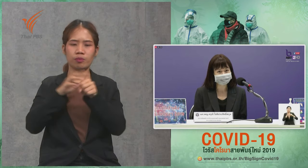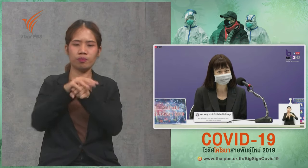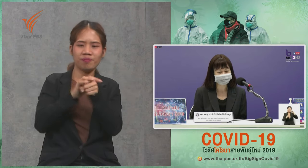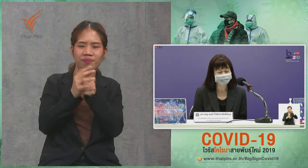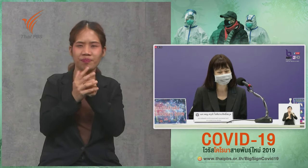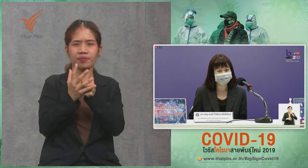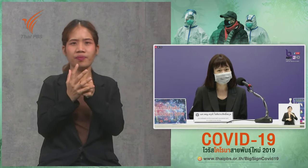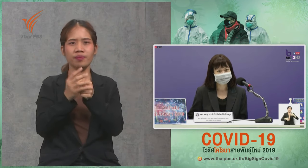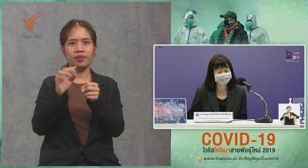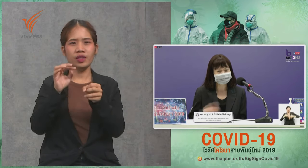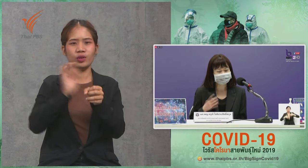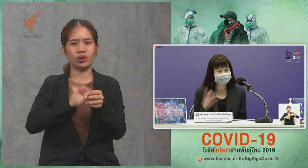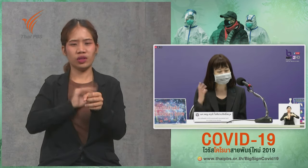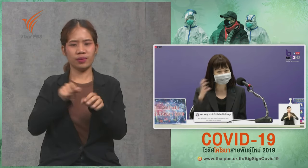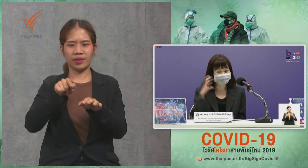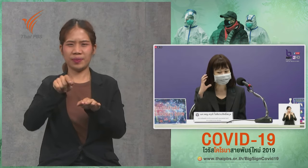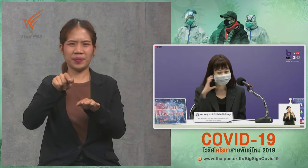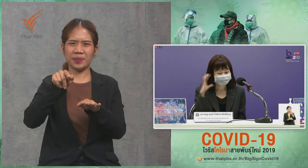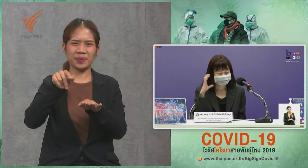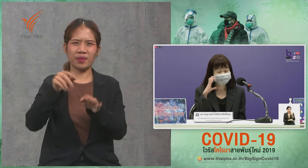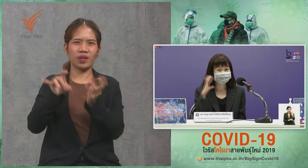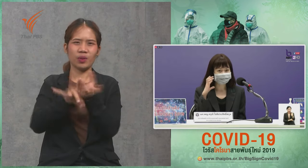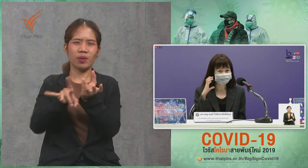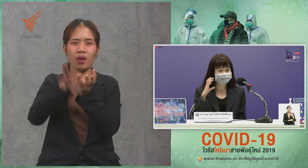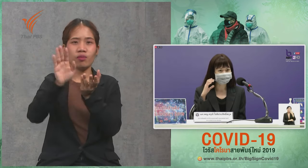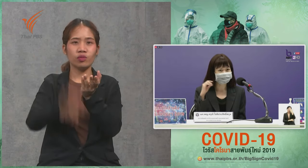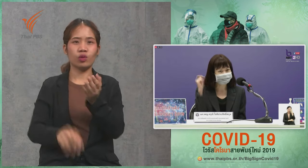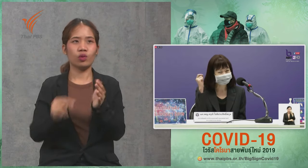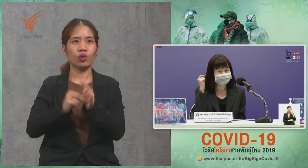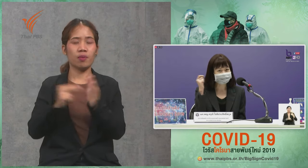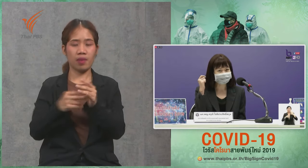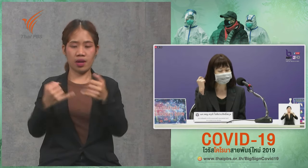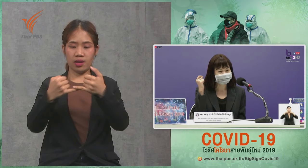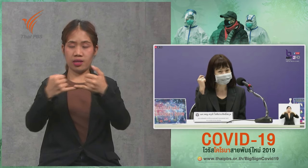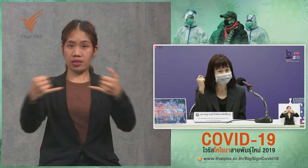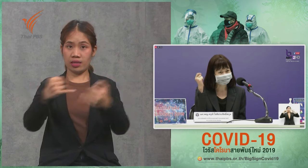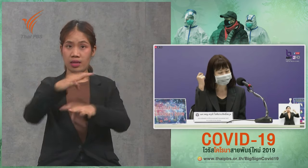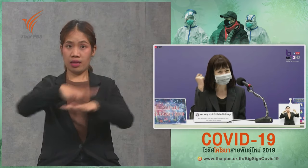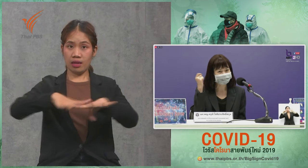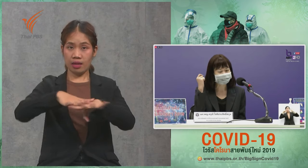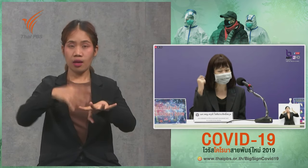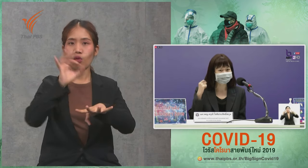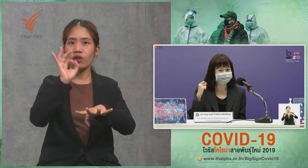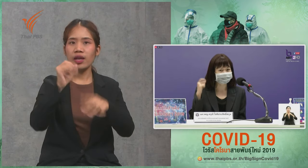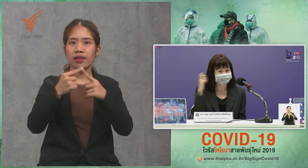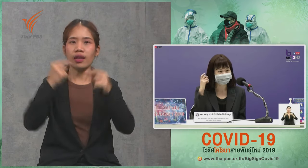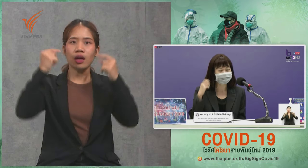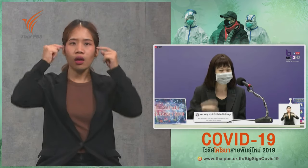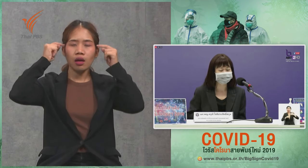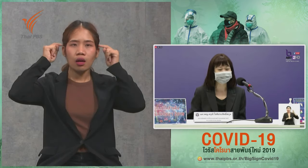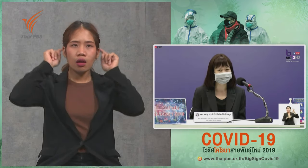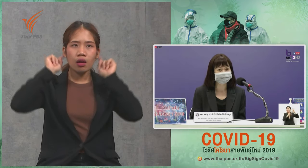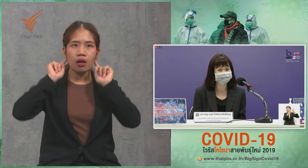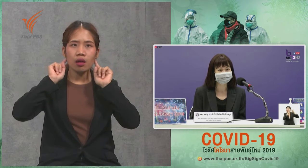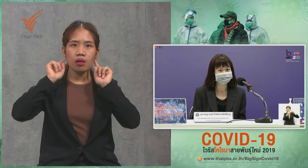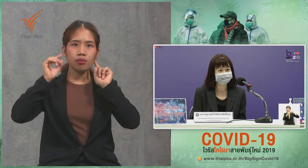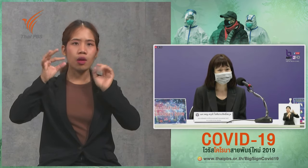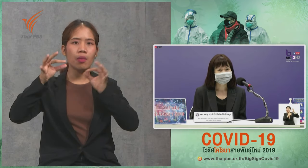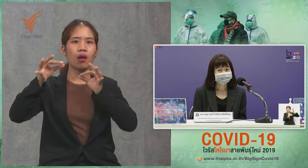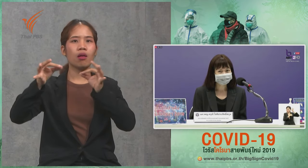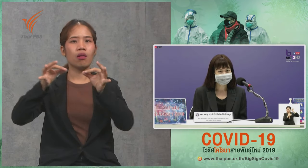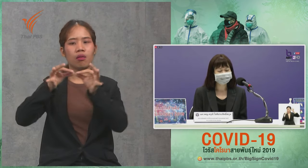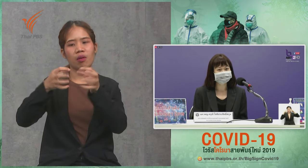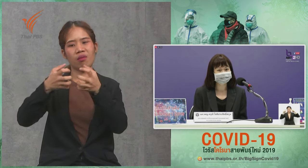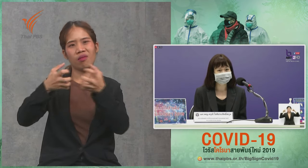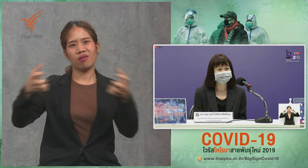าพของหน้ากากลดลงคือตัวหน้ากากเนี่ยเส้นใยมันยังดีแต่ว่าถ้ายางที่มันรัดสายรัดบริเวณศีรษะหรือหูมันหลวมไปแล้วเนี่